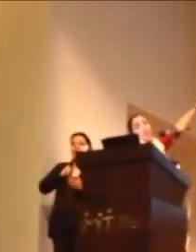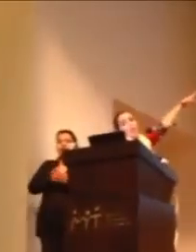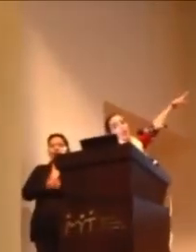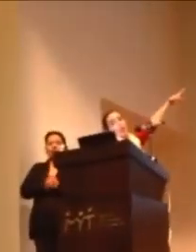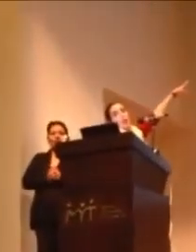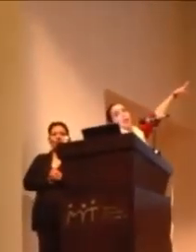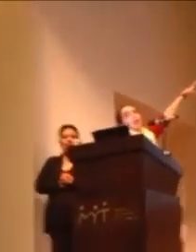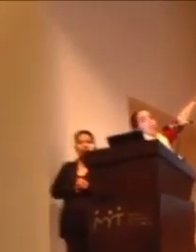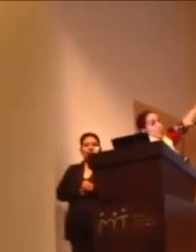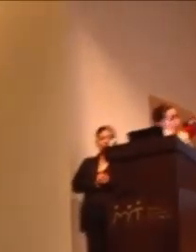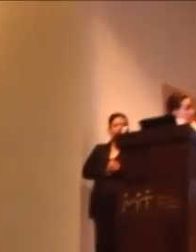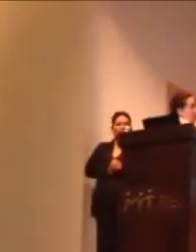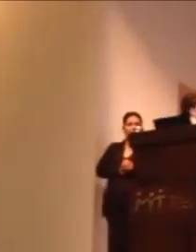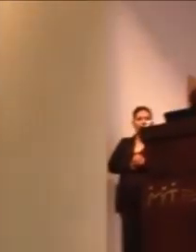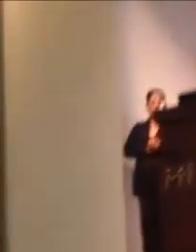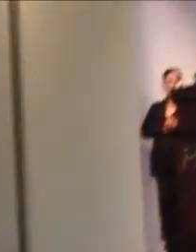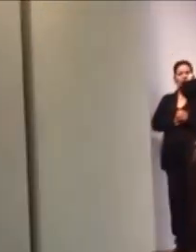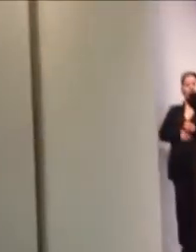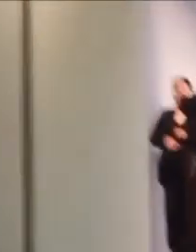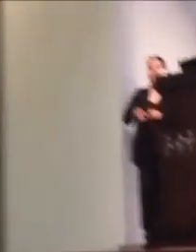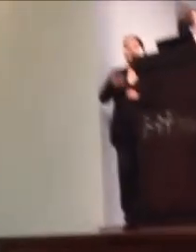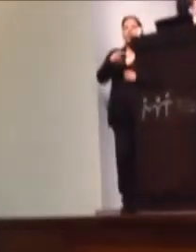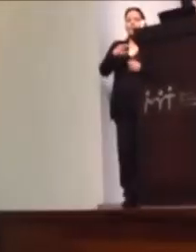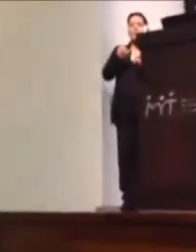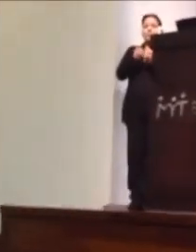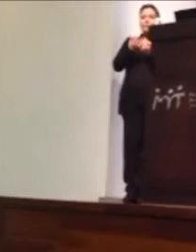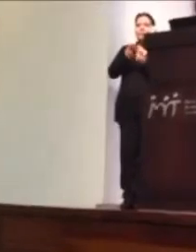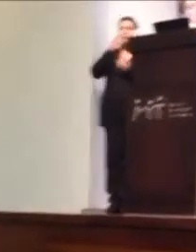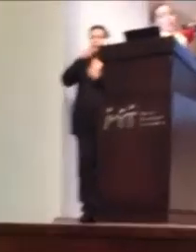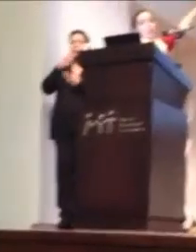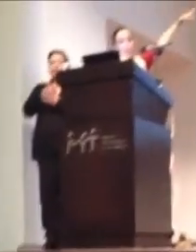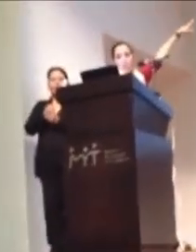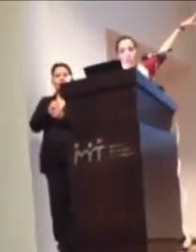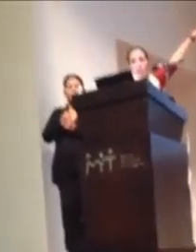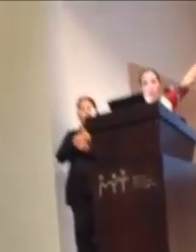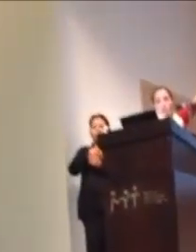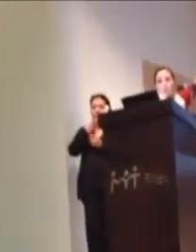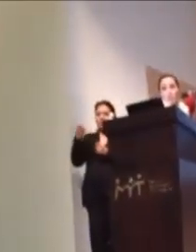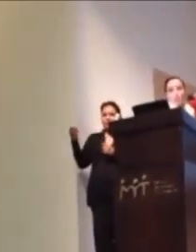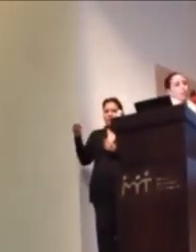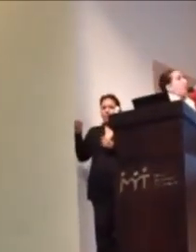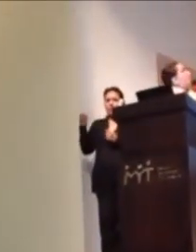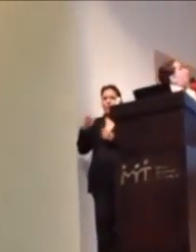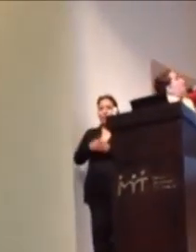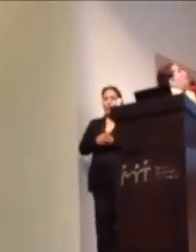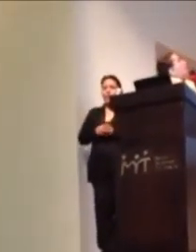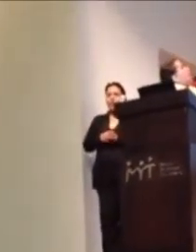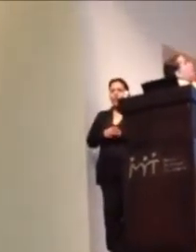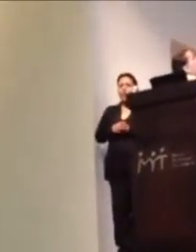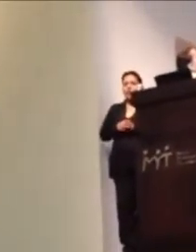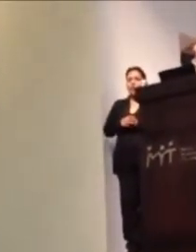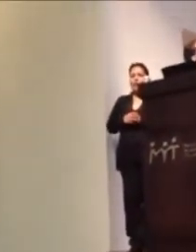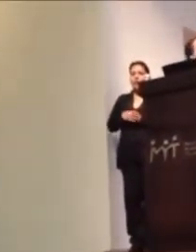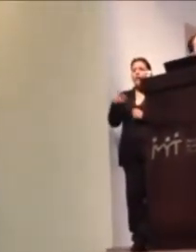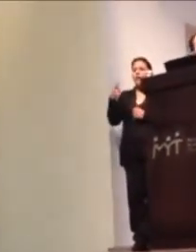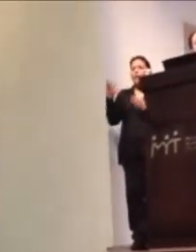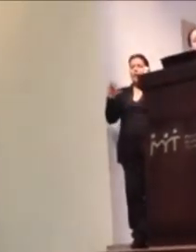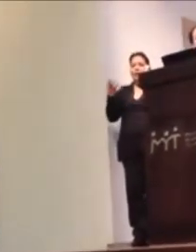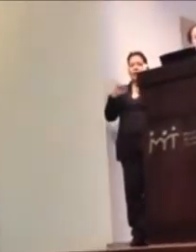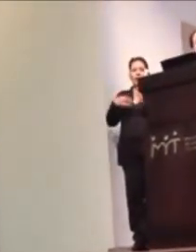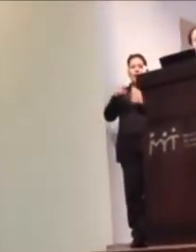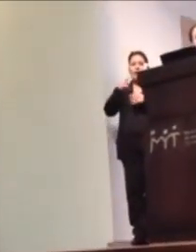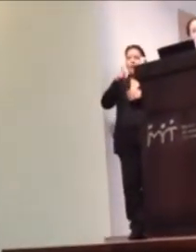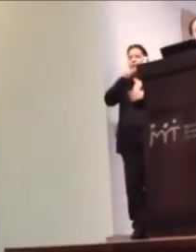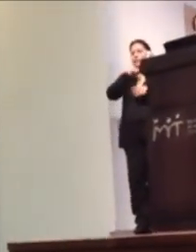Ascendente, operador, exactamente. ¿Cuál es su rol? Organizador. ¿Qué hace? Sugiere cosas